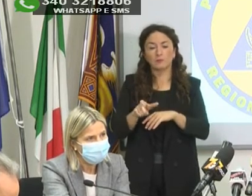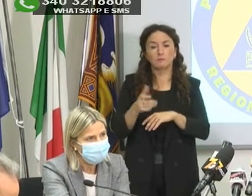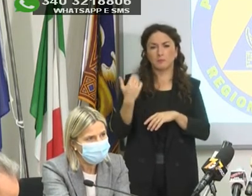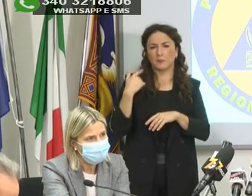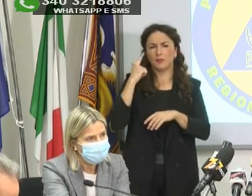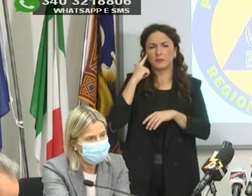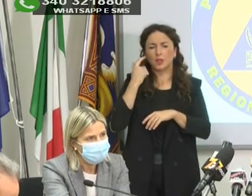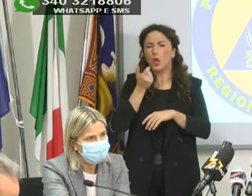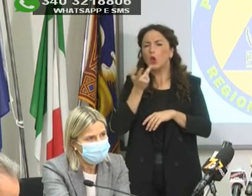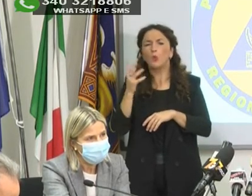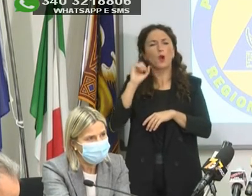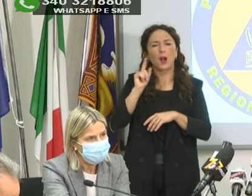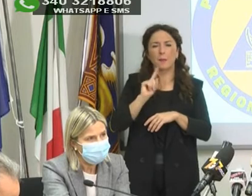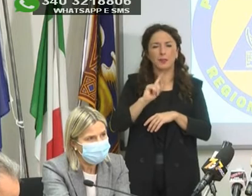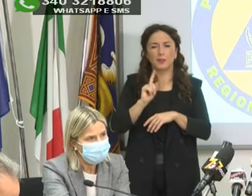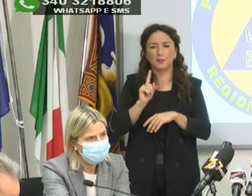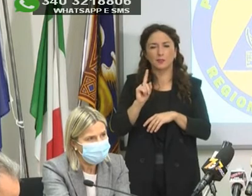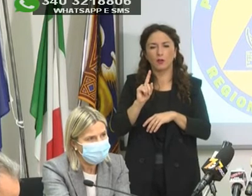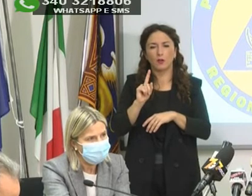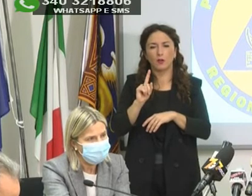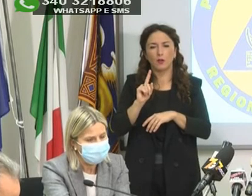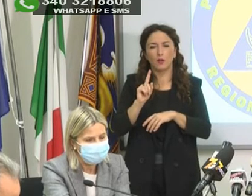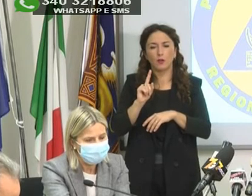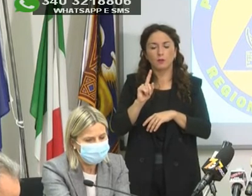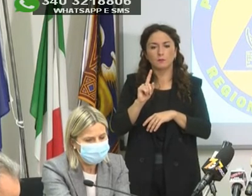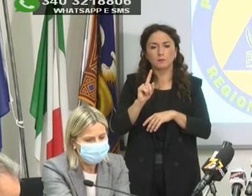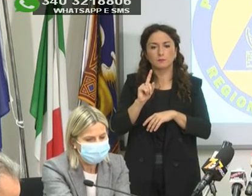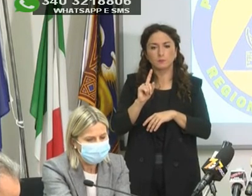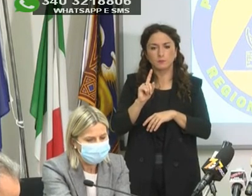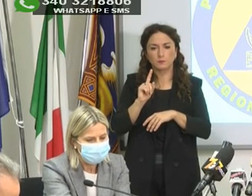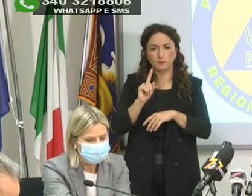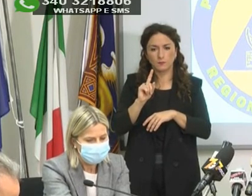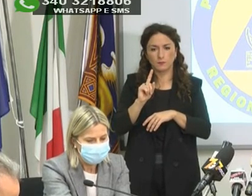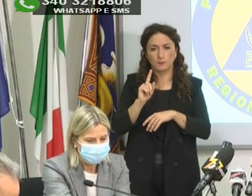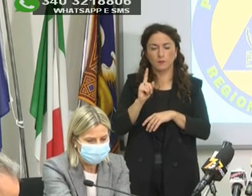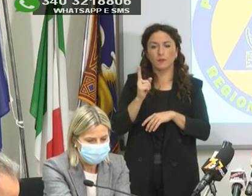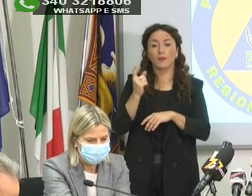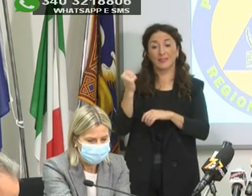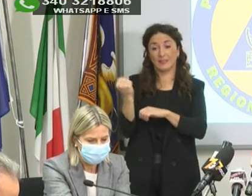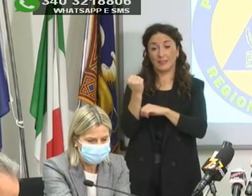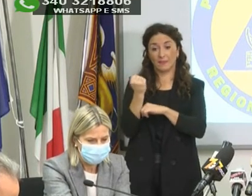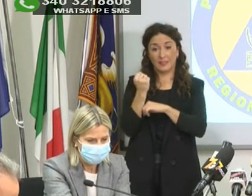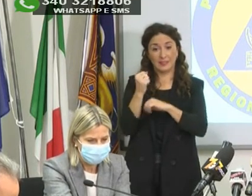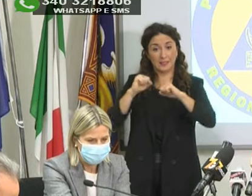numero vagante, ma non ho capito bene. E quali prestazioni